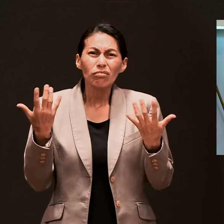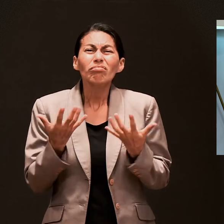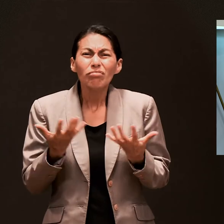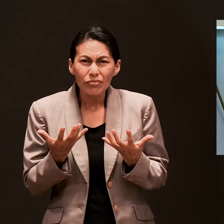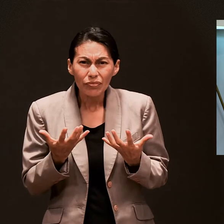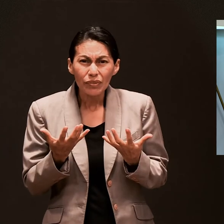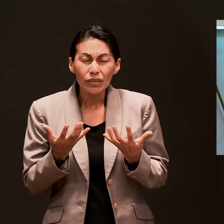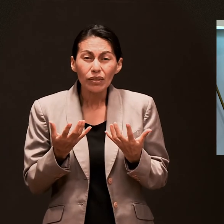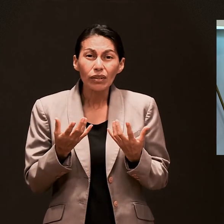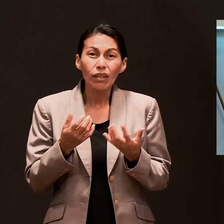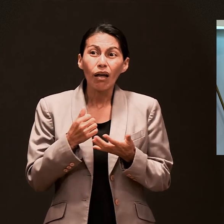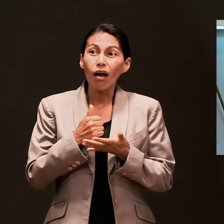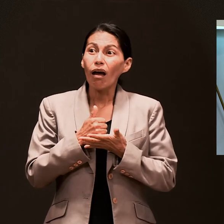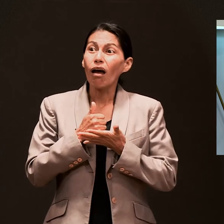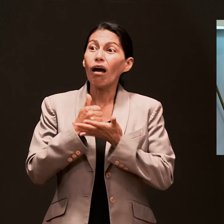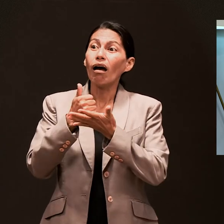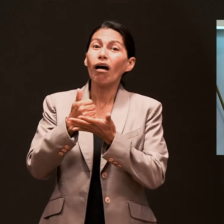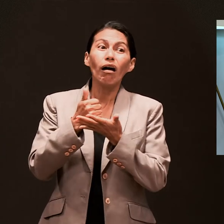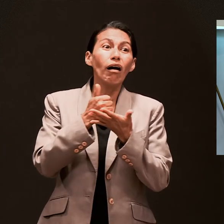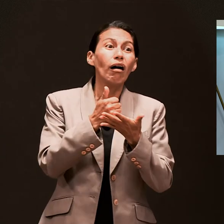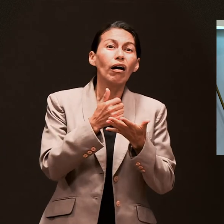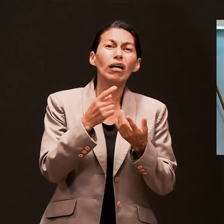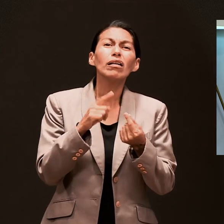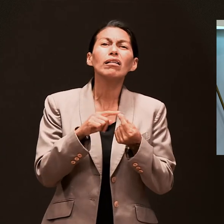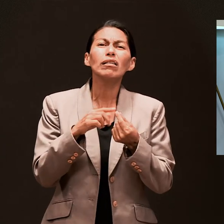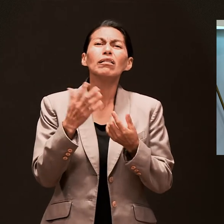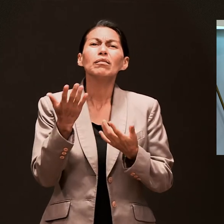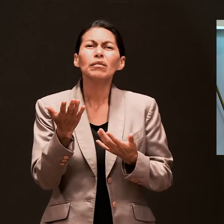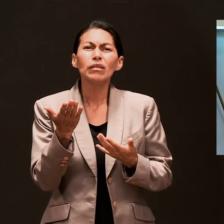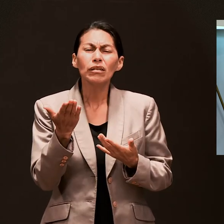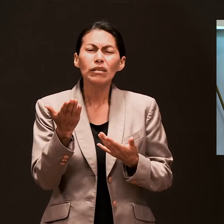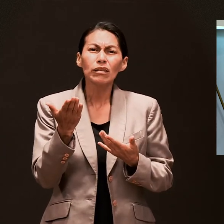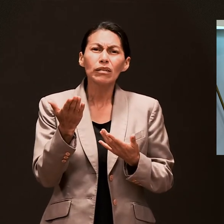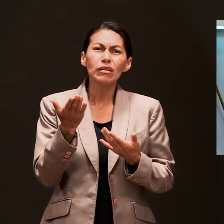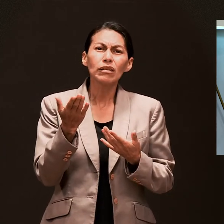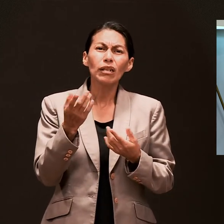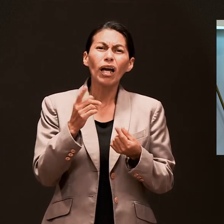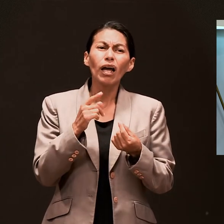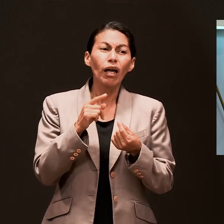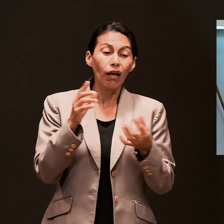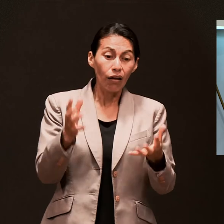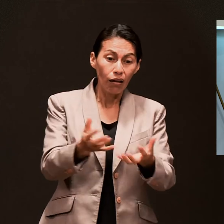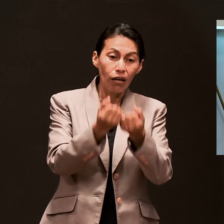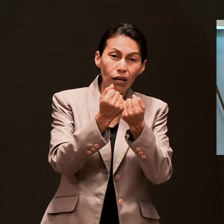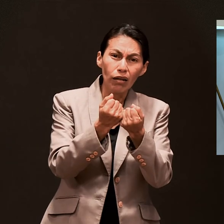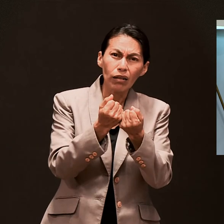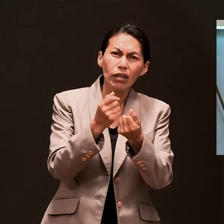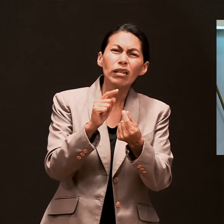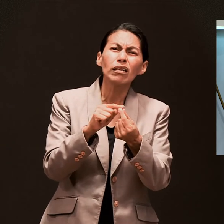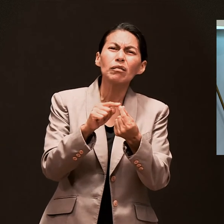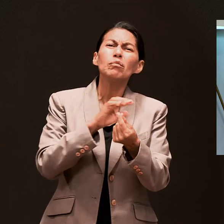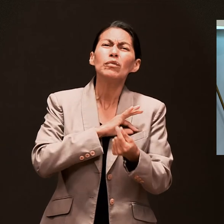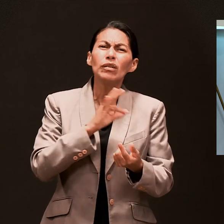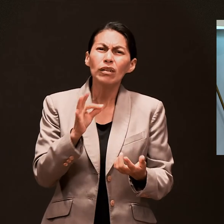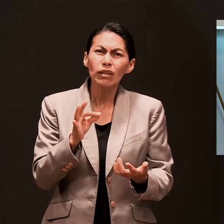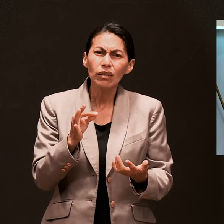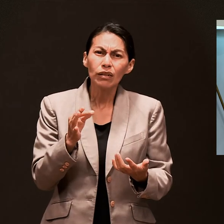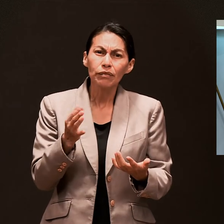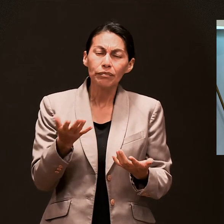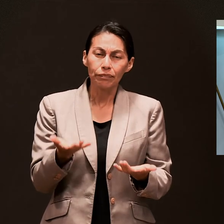auxilio de tu problema quién puede rescatarte de ese peligro que te amenaza